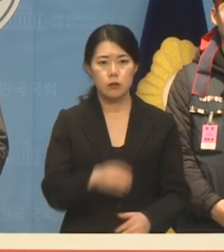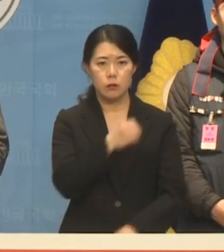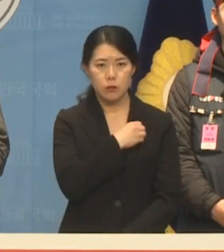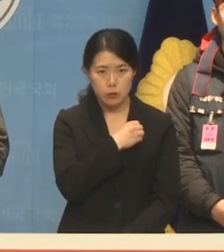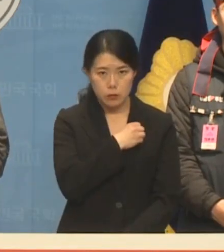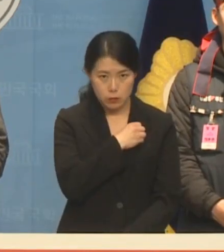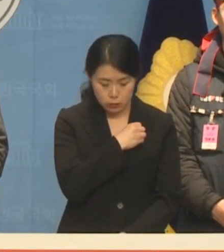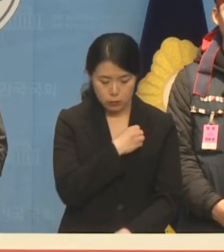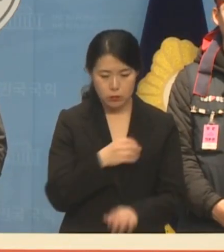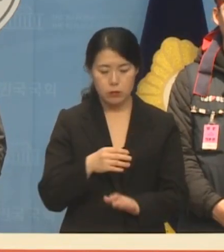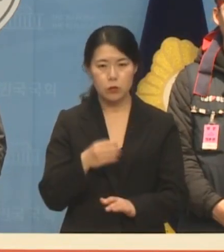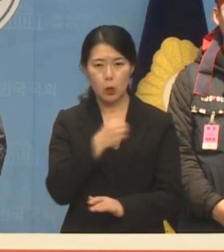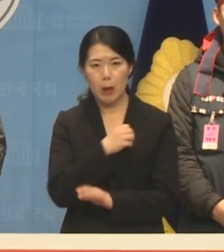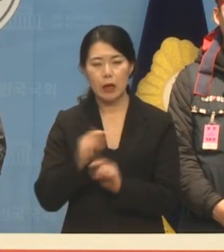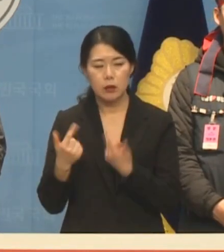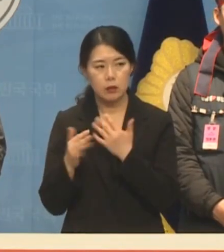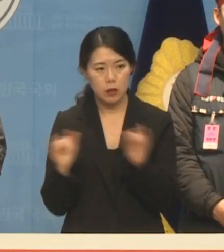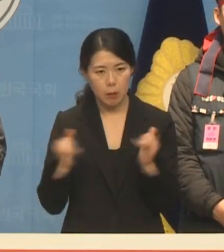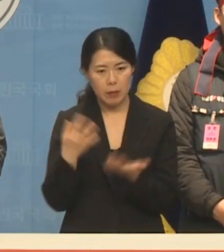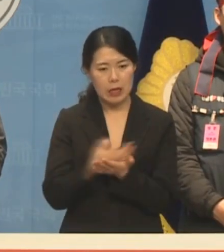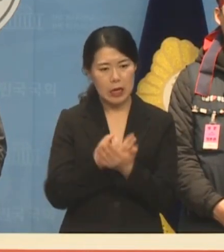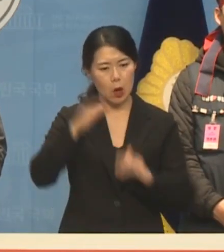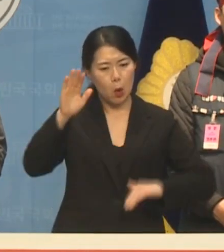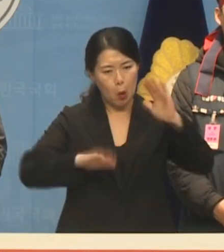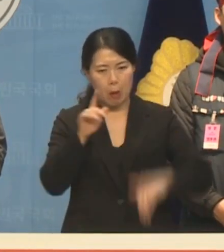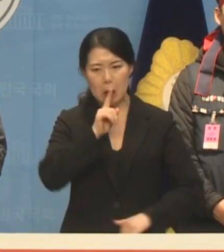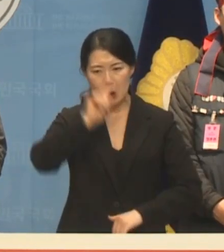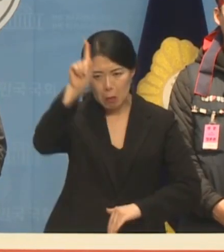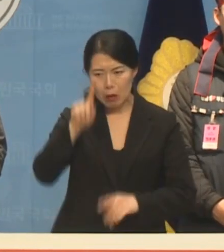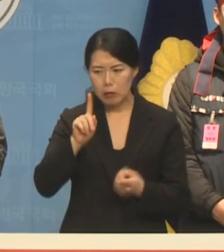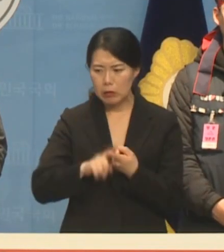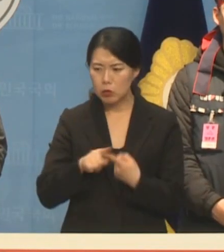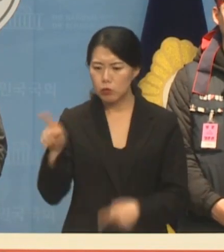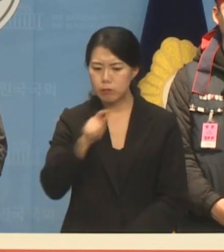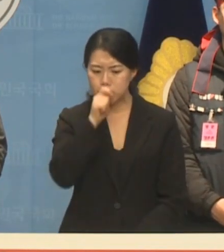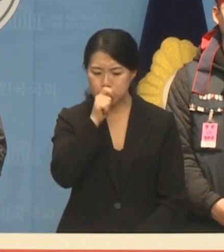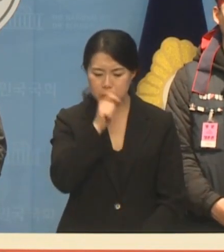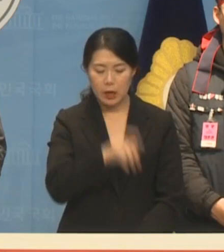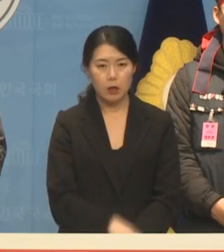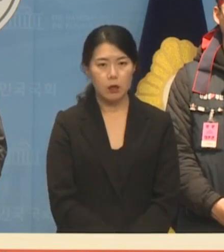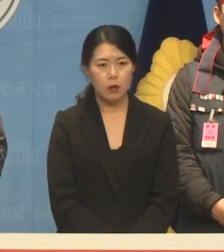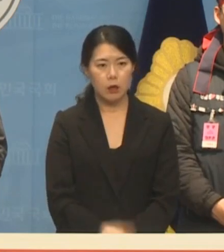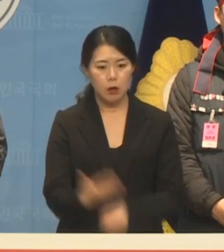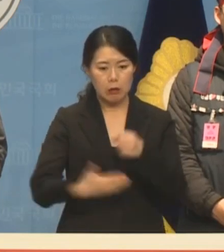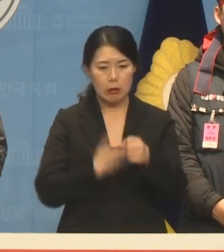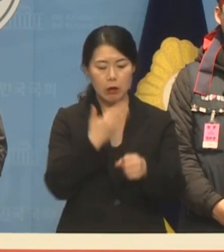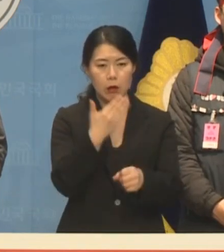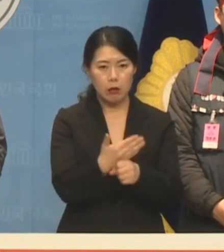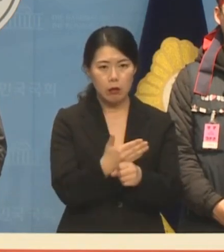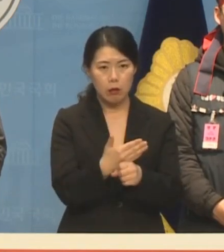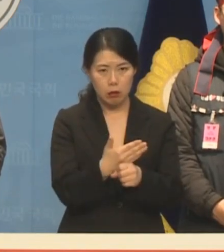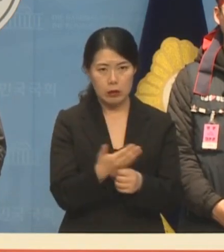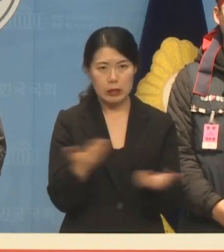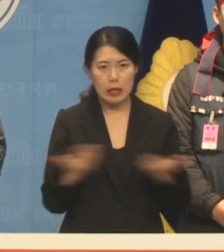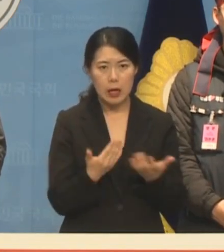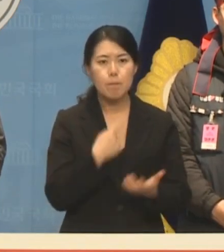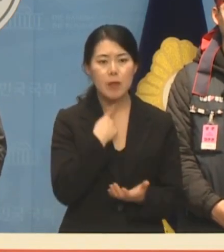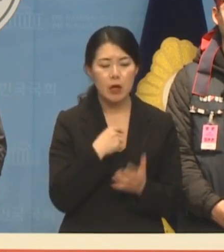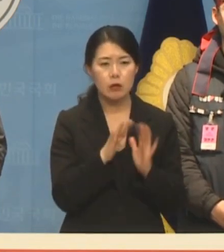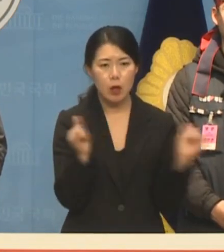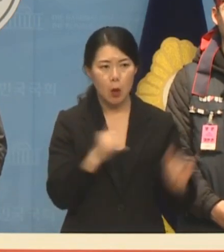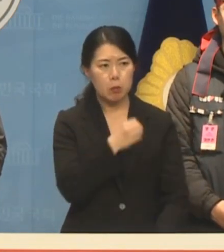조합원과 비조합원 간의 임금차별 고발 사건도 묵묵무답이다. 9년차 조합원의 시급이